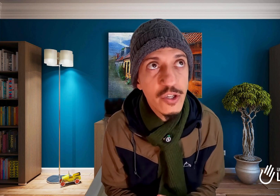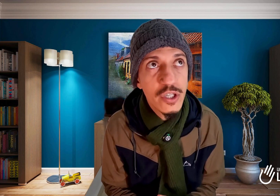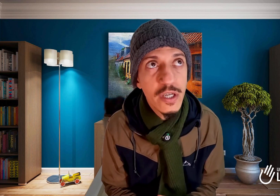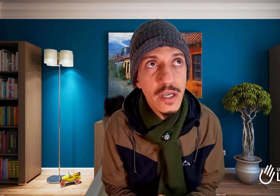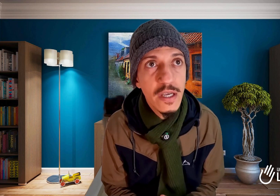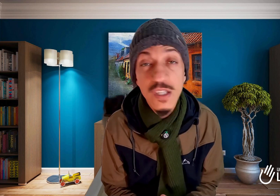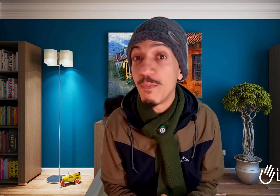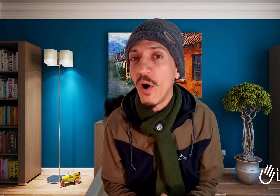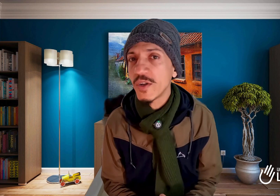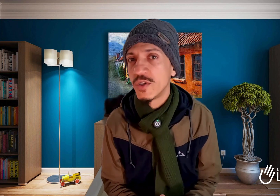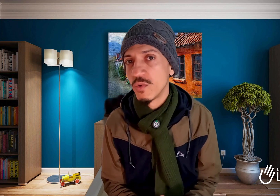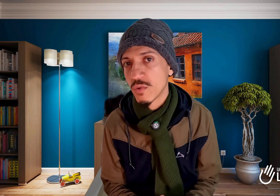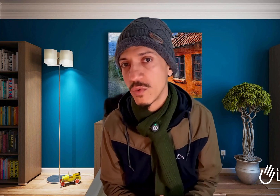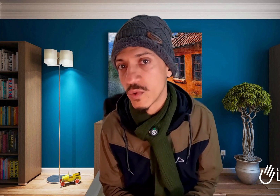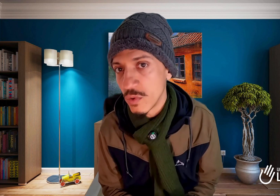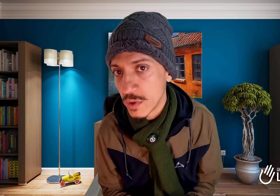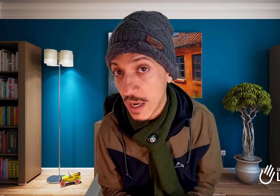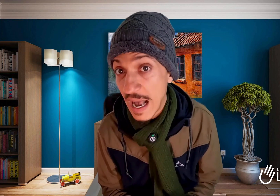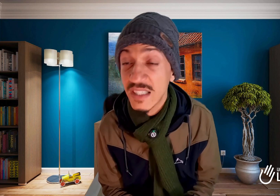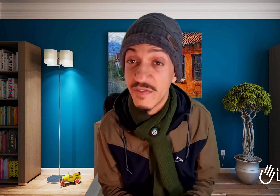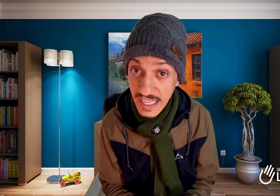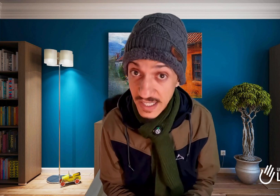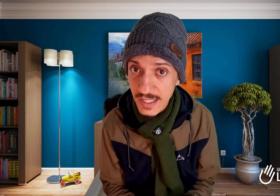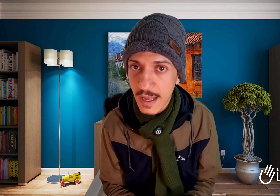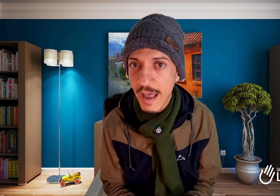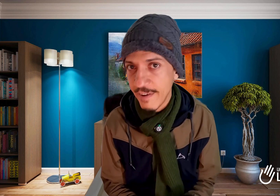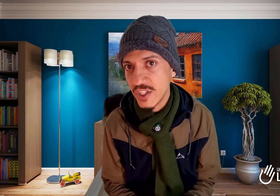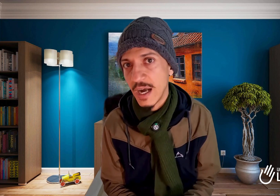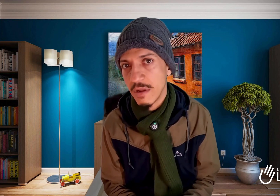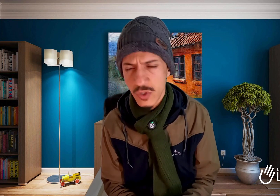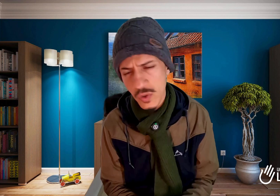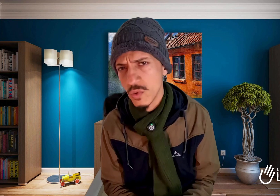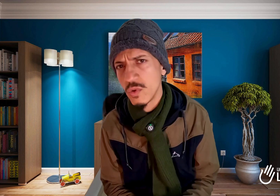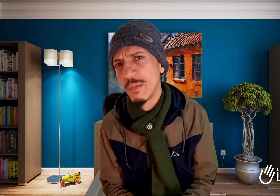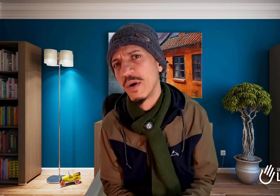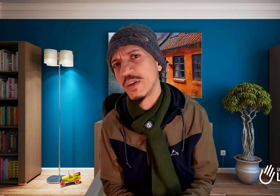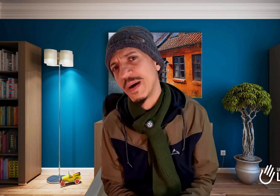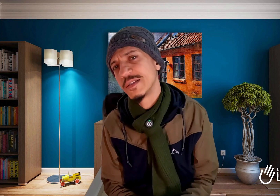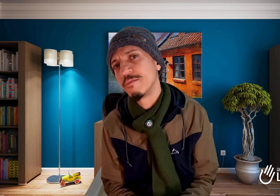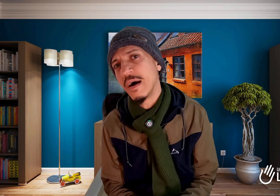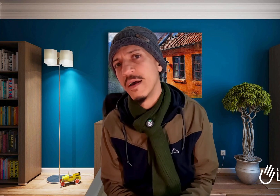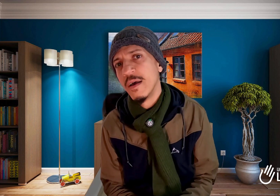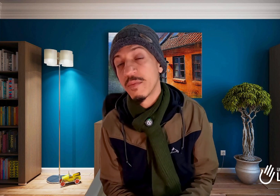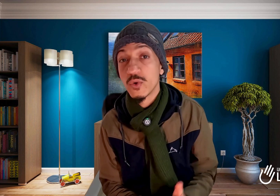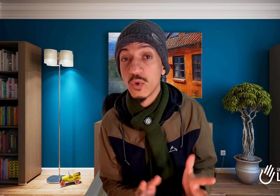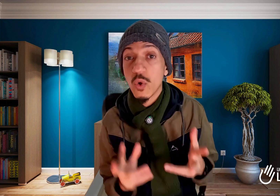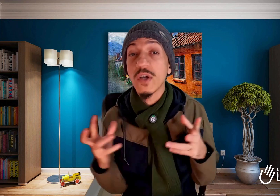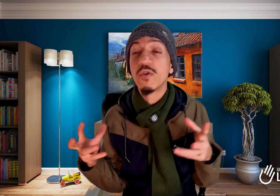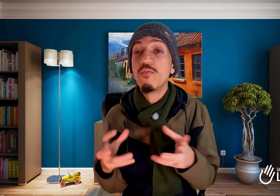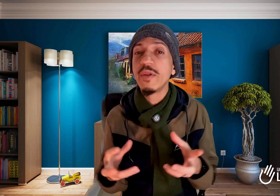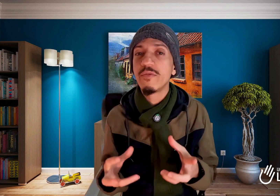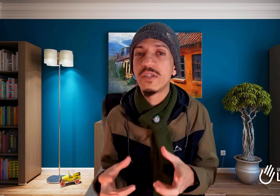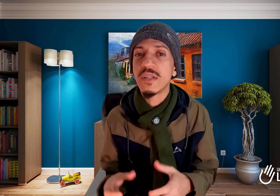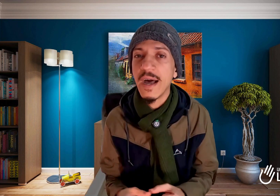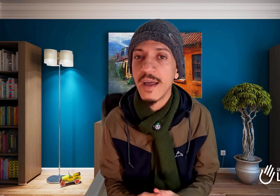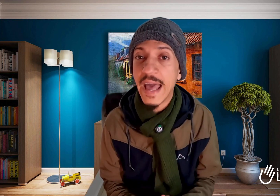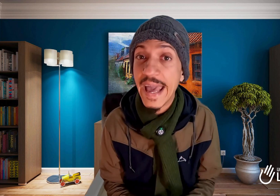de esportes junto com os surdos. Às vezes é fechado, é só surdo que pode participar, porque os surdos gostam muito de estar entre